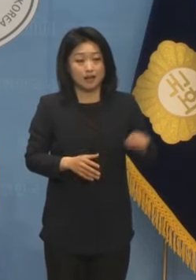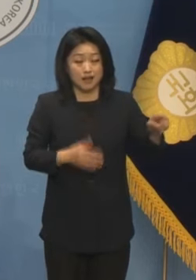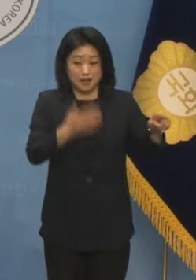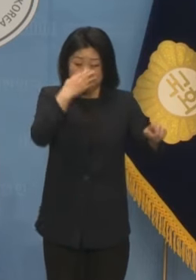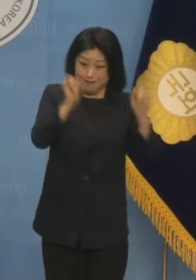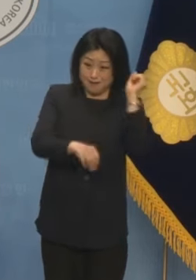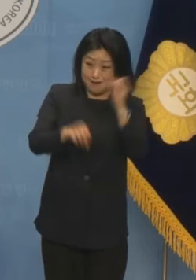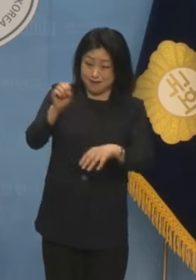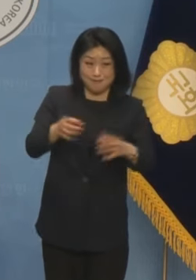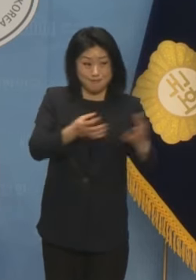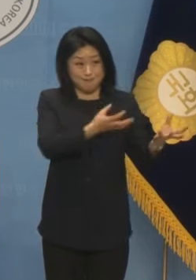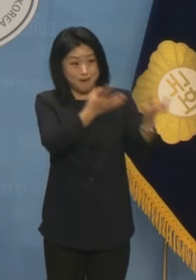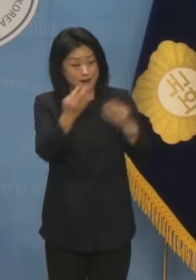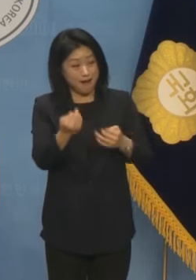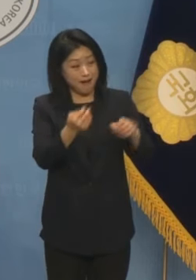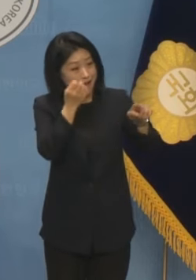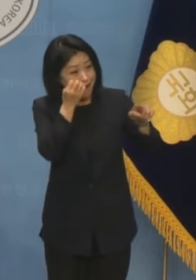수 있겠습니다.